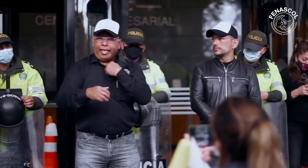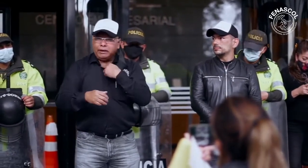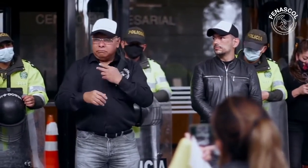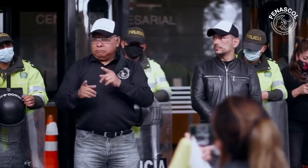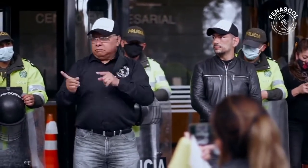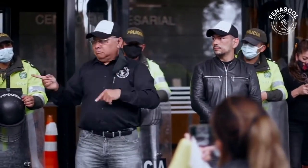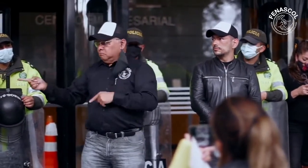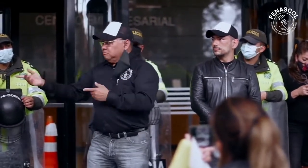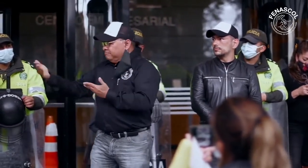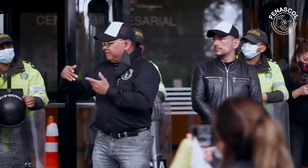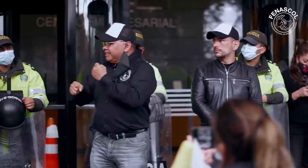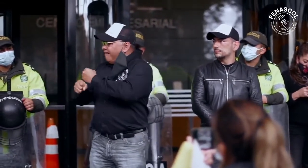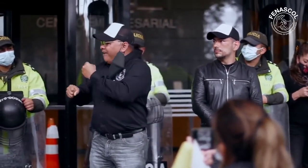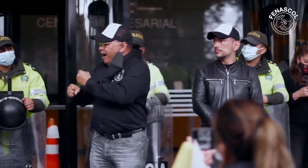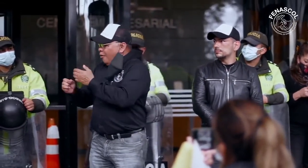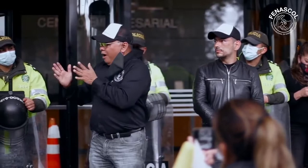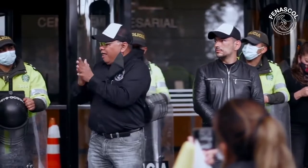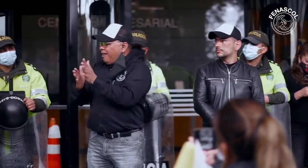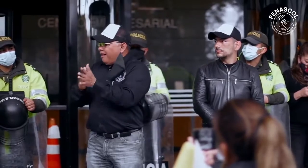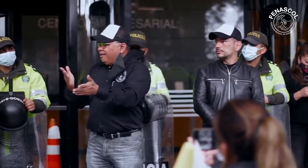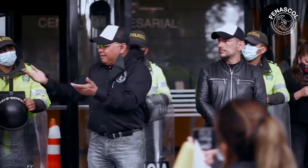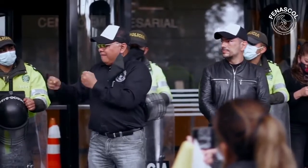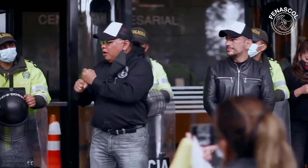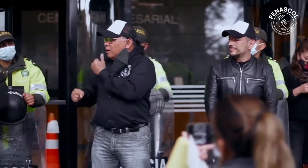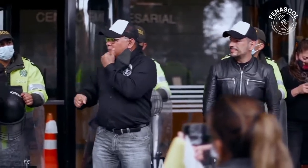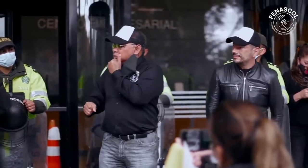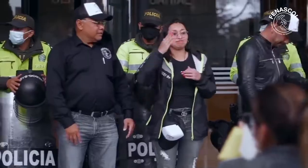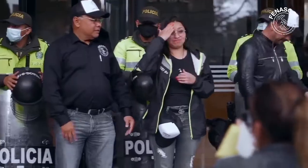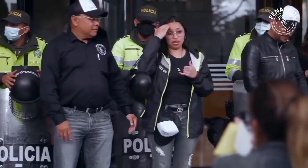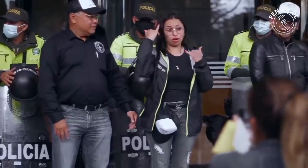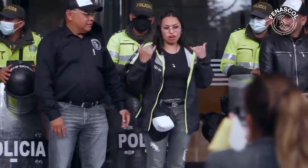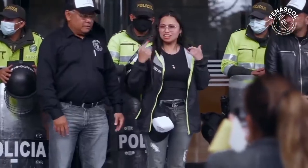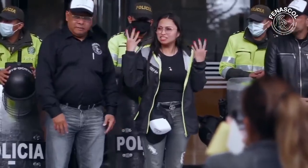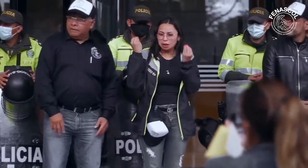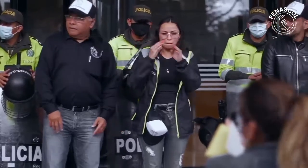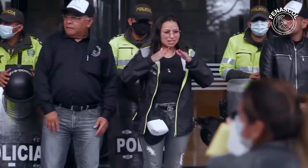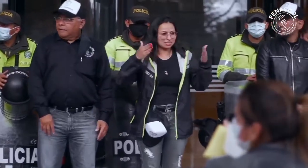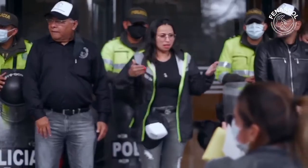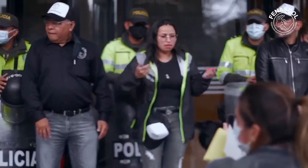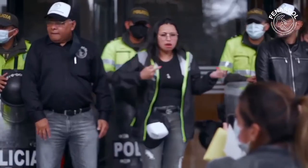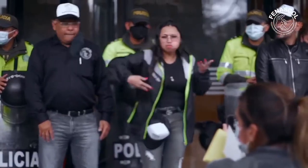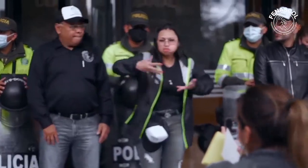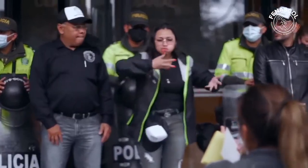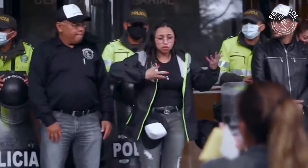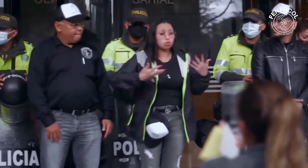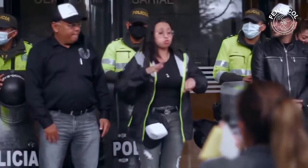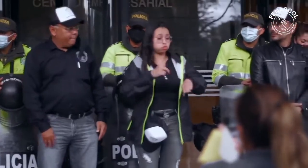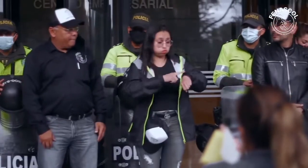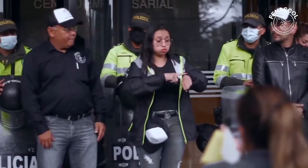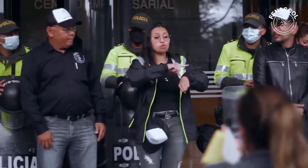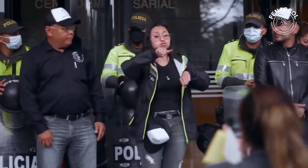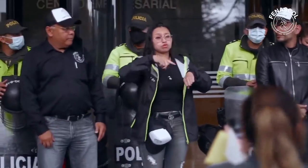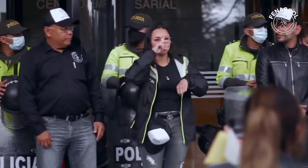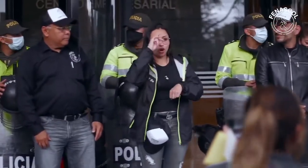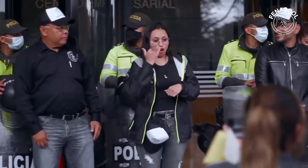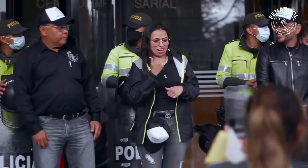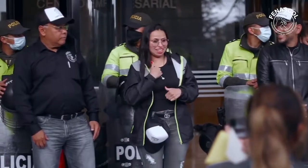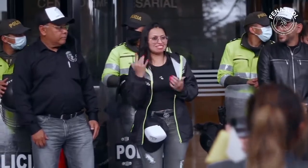que ya vencieron o que están próximas a vencer. Cuéntanos, Erika. Hoy estuvimos reunidos aquí en esta mesa y fue